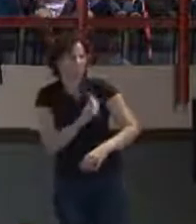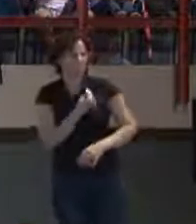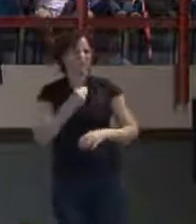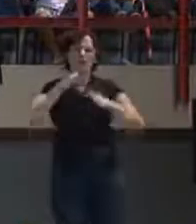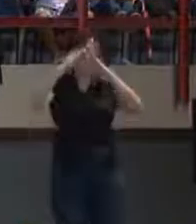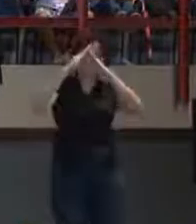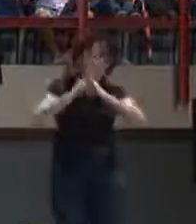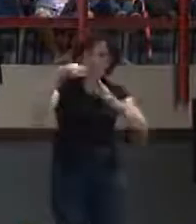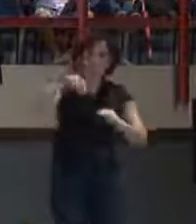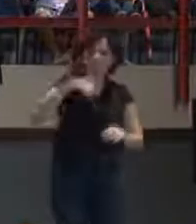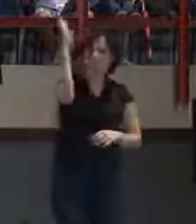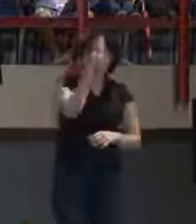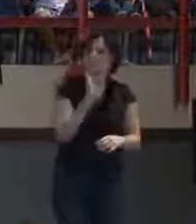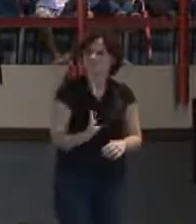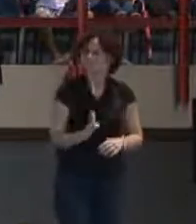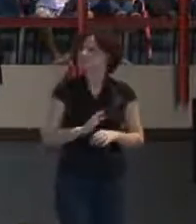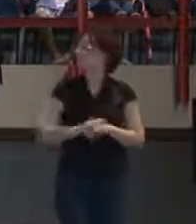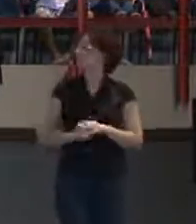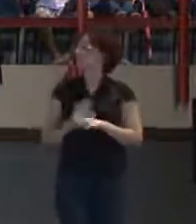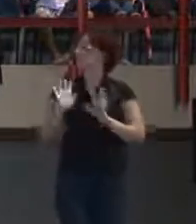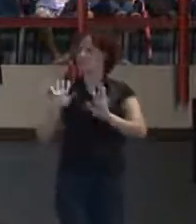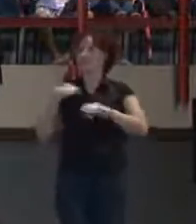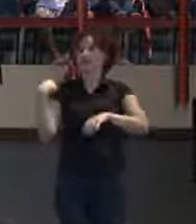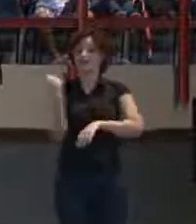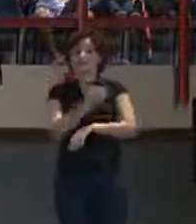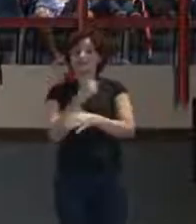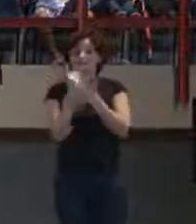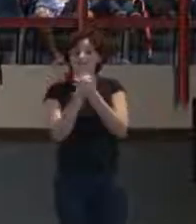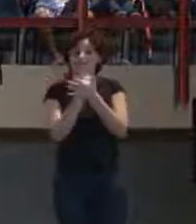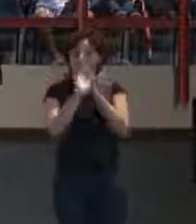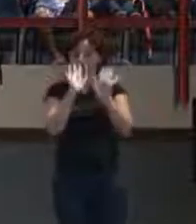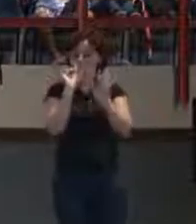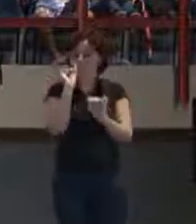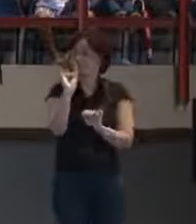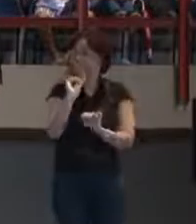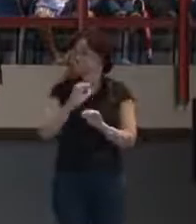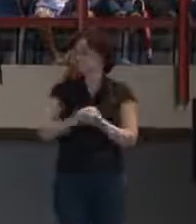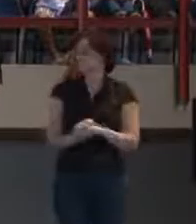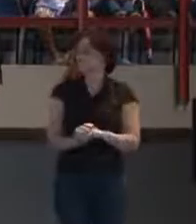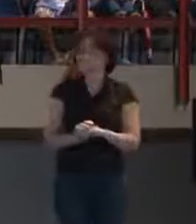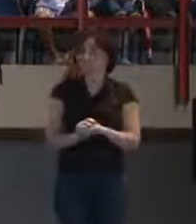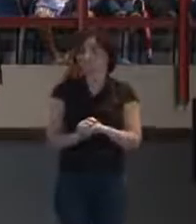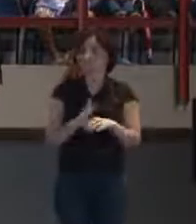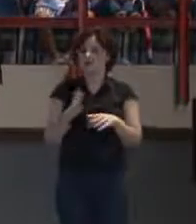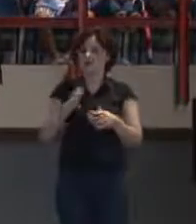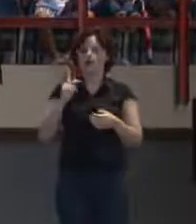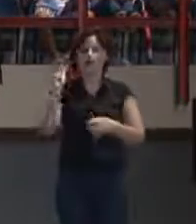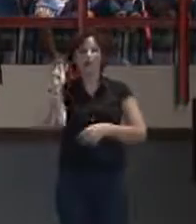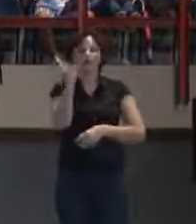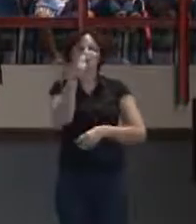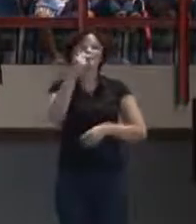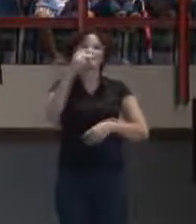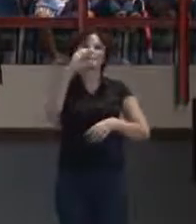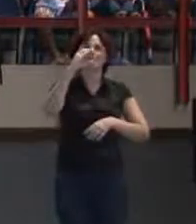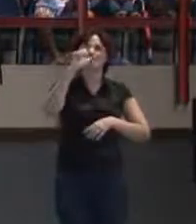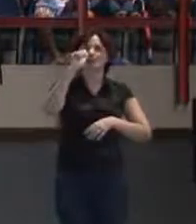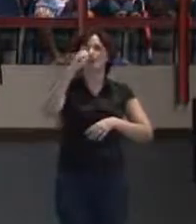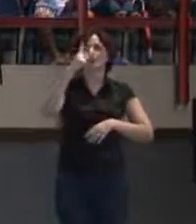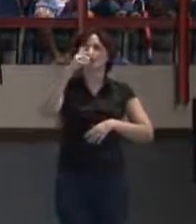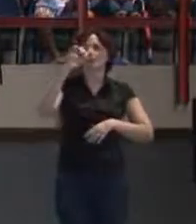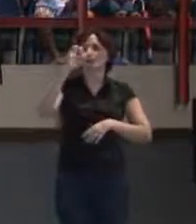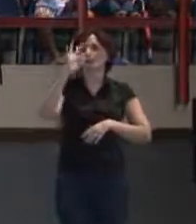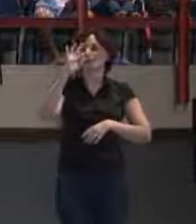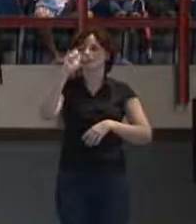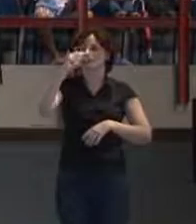terra, tá? Aí a gente comete um erro. Diz assim, aí vem as capitanias hereditárias. Não. Antes